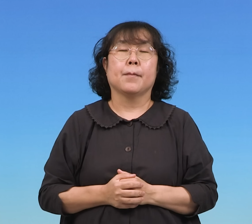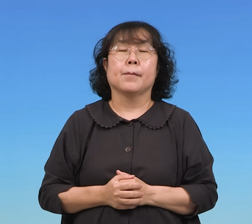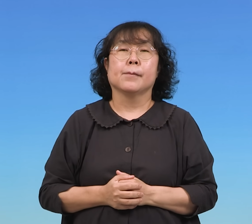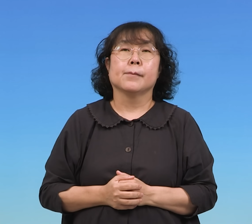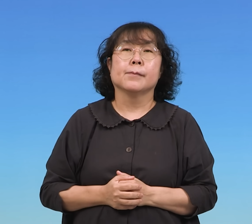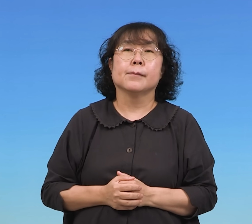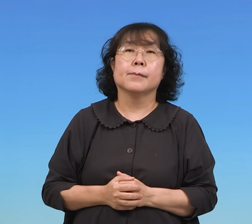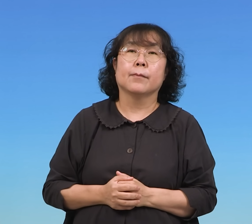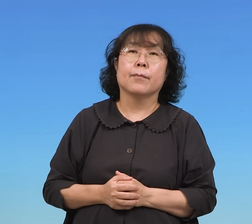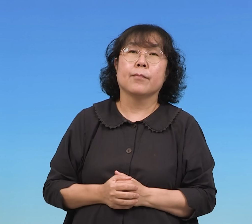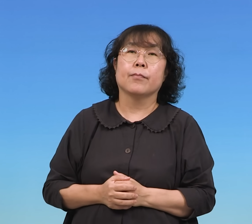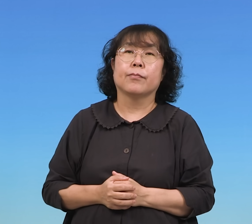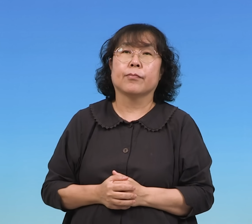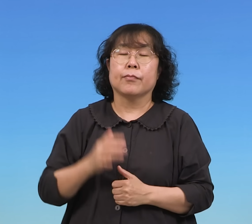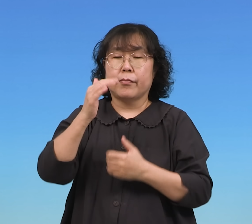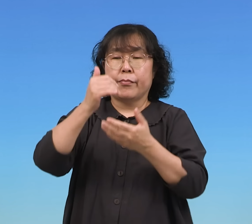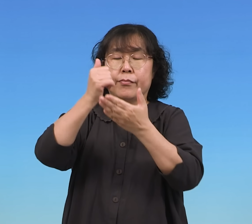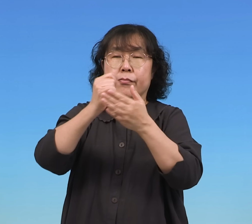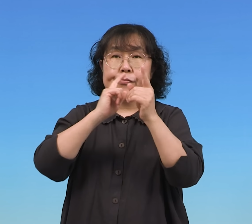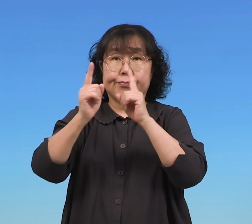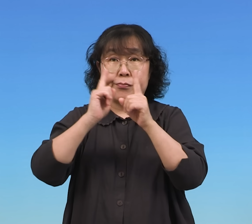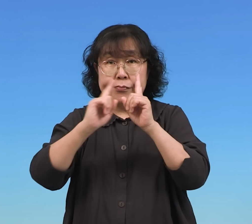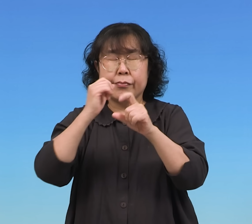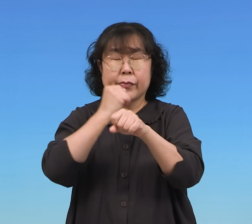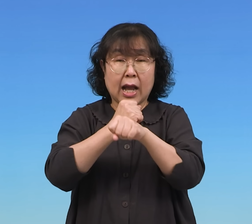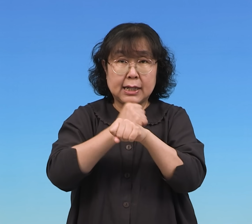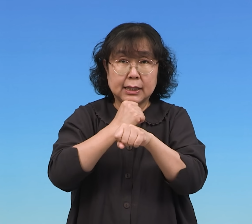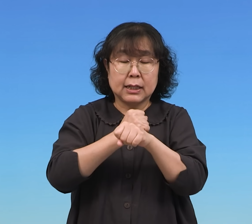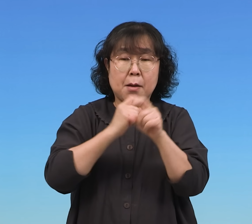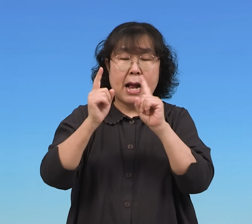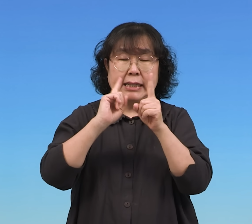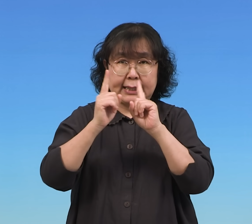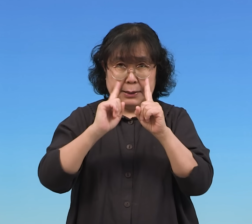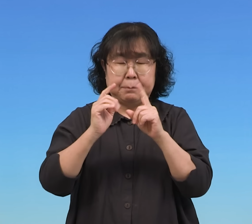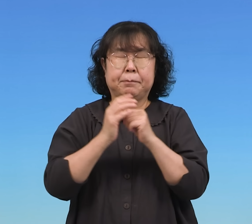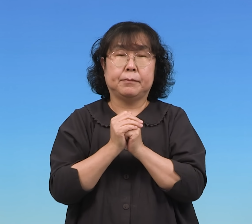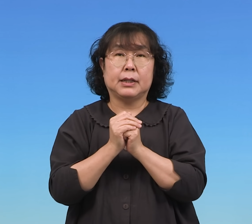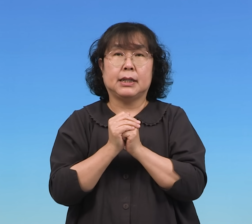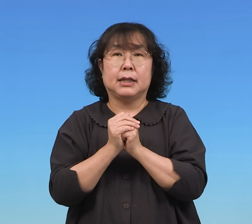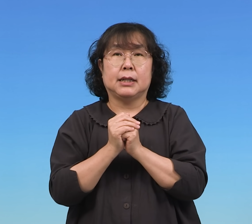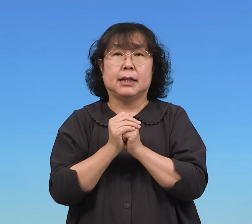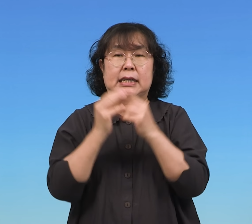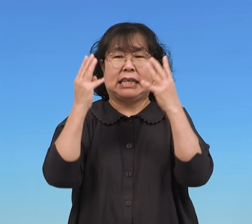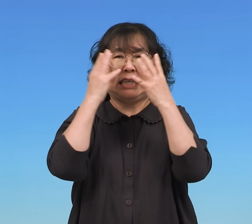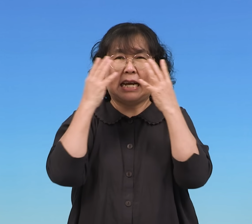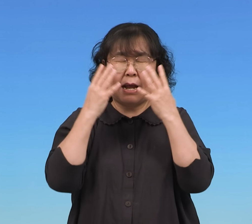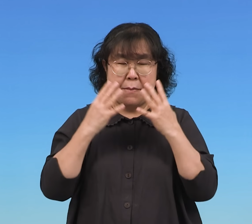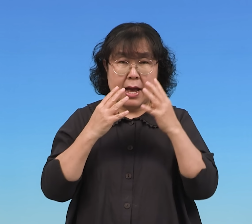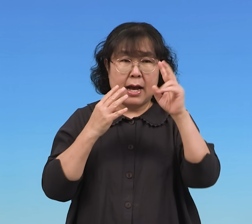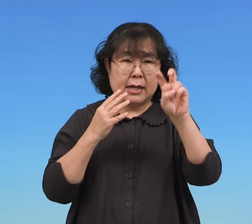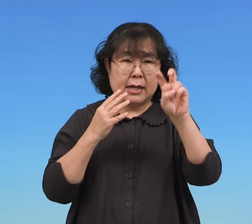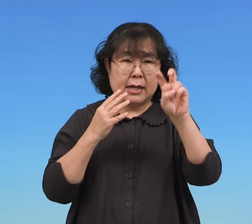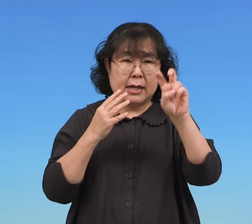말씀하시기를이에요. 여기에 나오는 하나님이 말씀하시기를, 이게 오늘 본문 예레미야 29장 11절에 맨 먼저